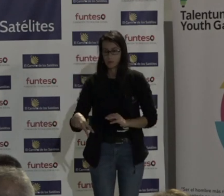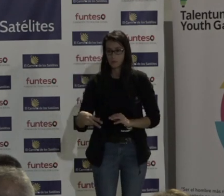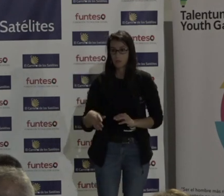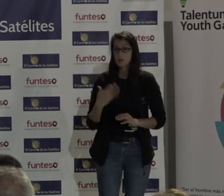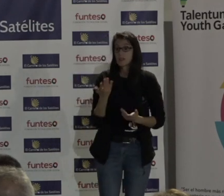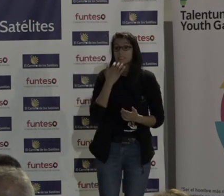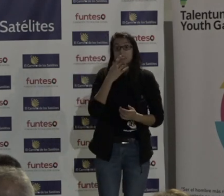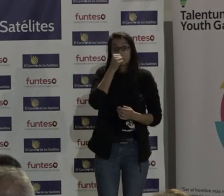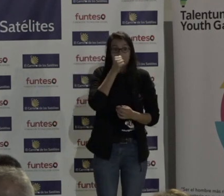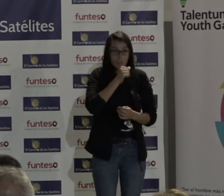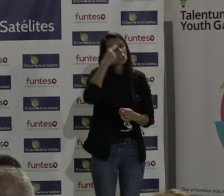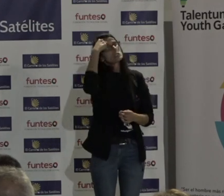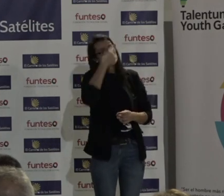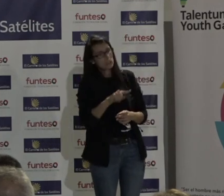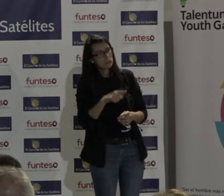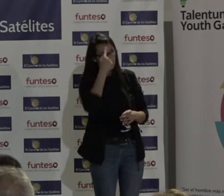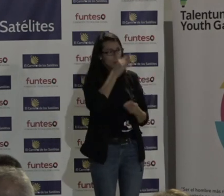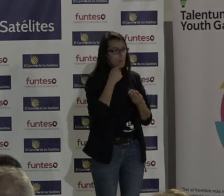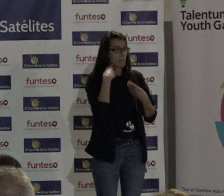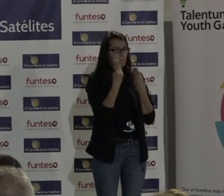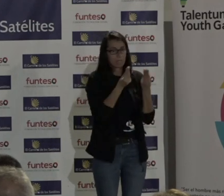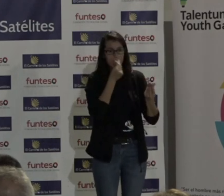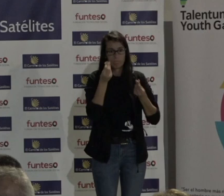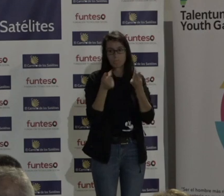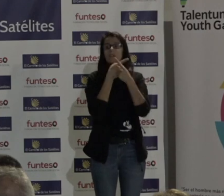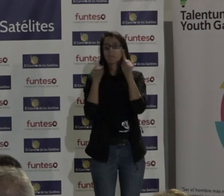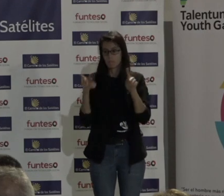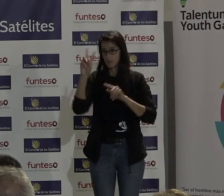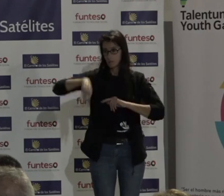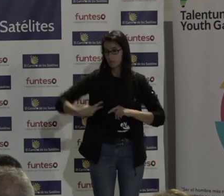Cualquiera que sabe algo de vinos sabe que se diferencia de cualquier otro.